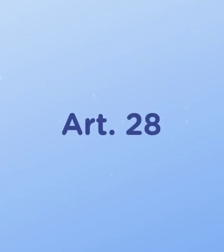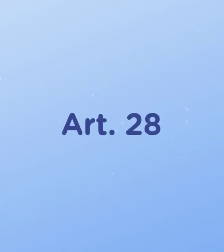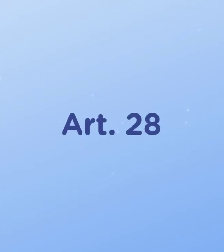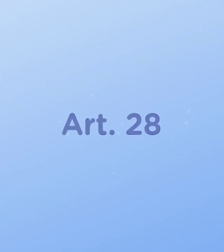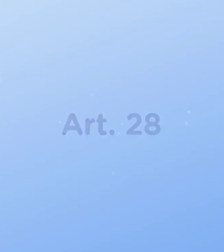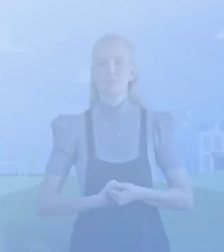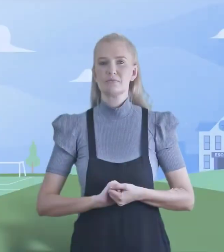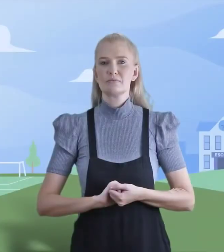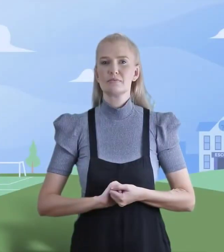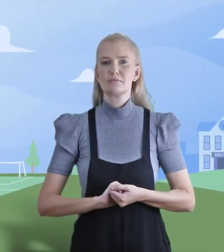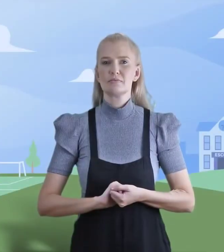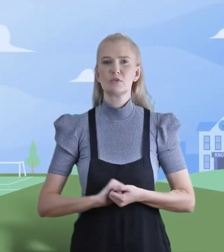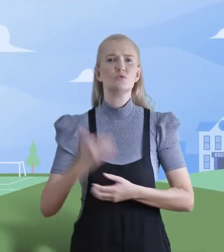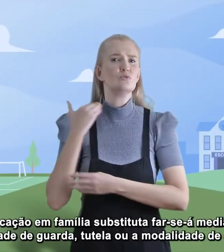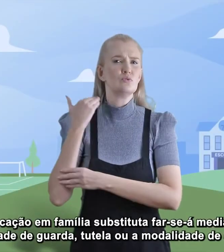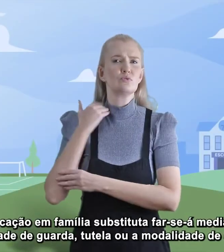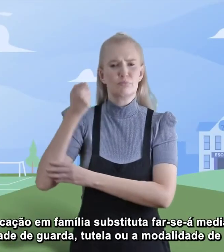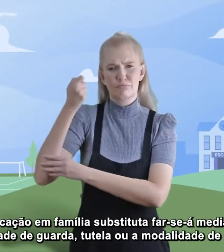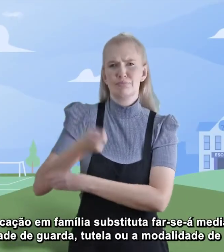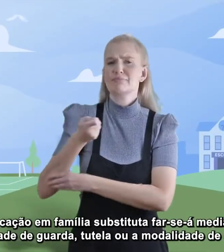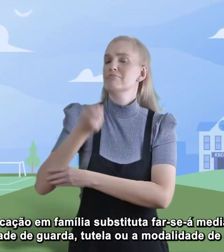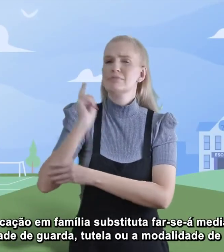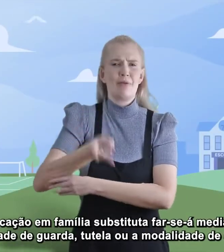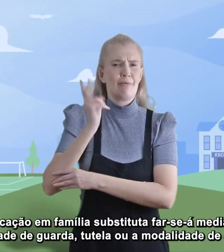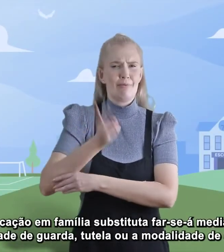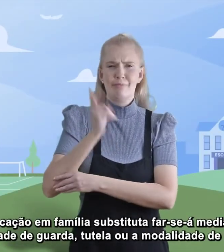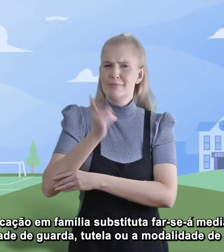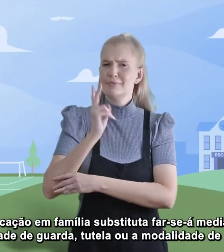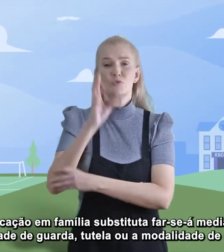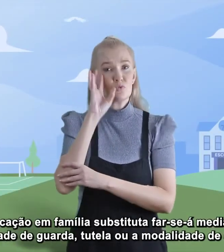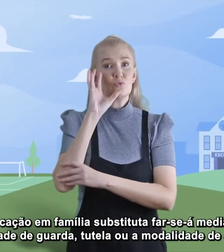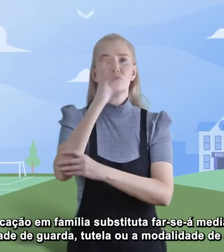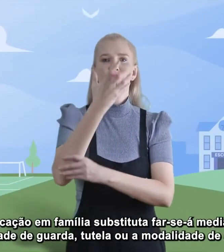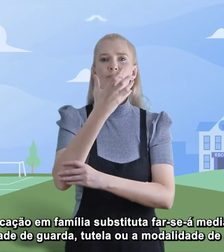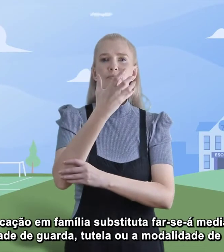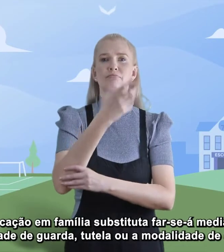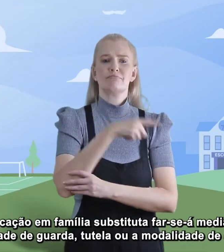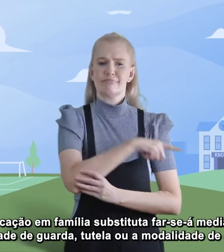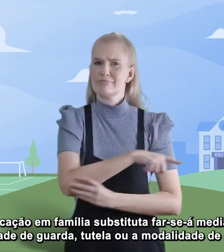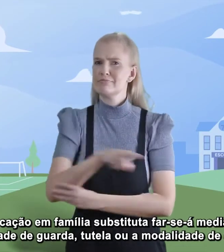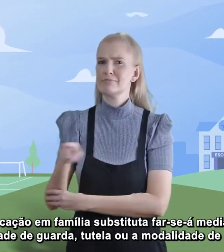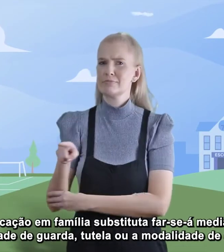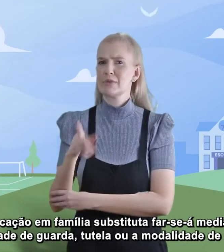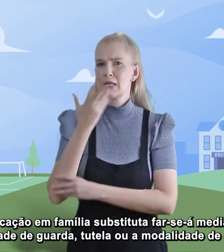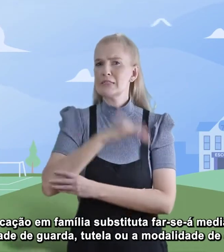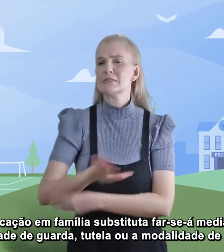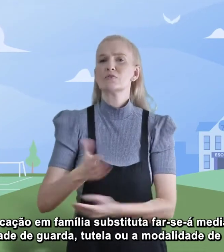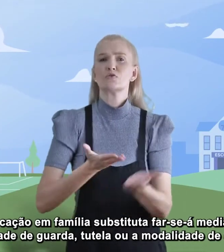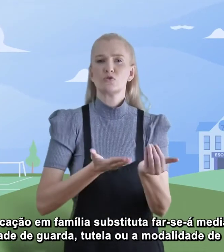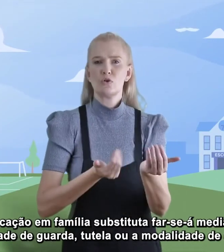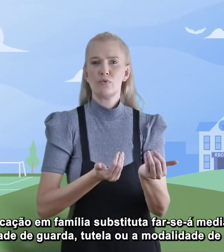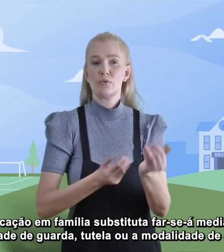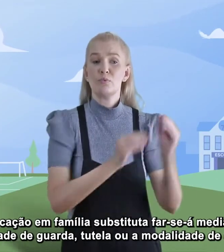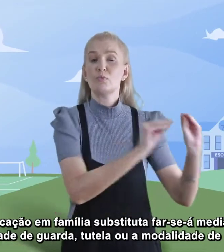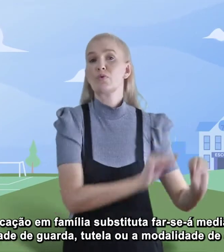Artigo 28. A colocação em família substituta far-se-á mediante a modalidade